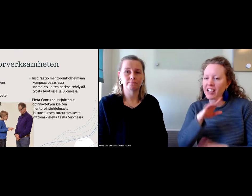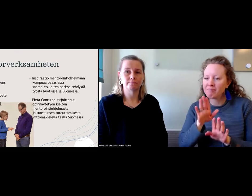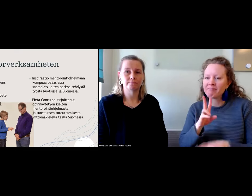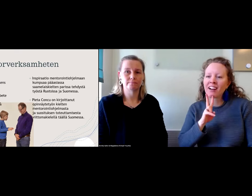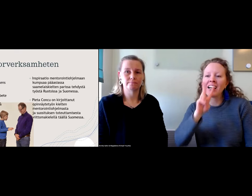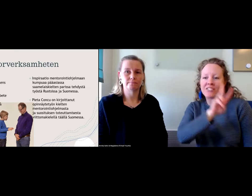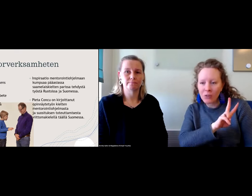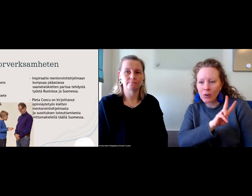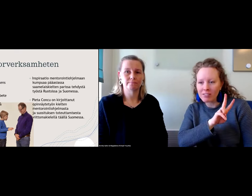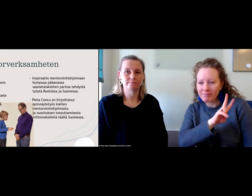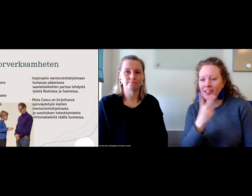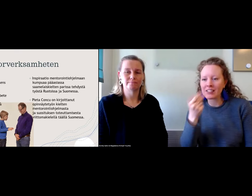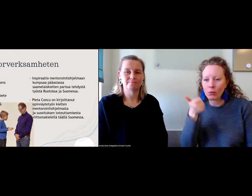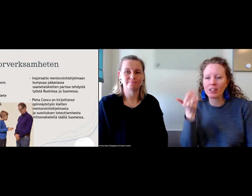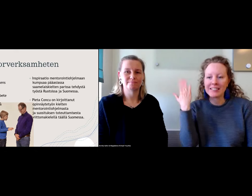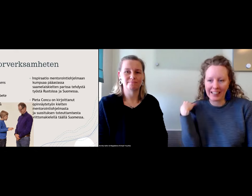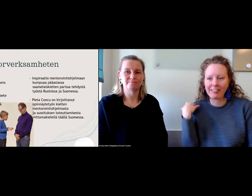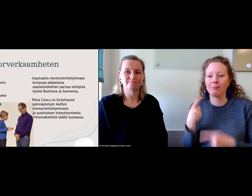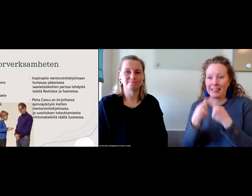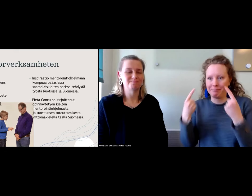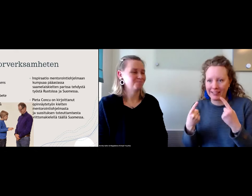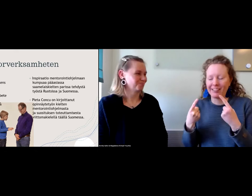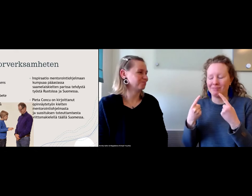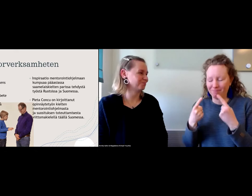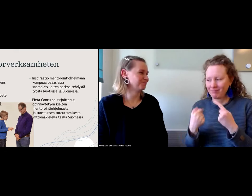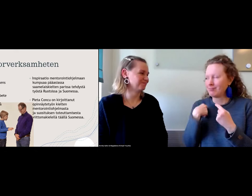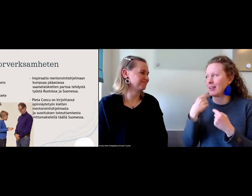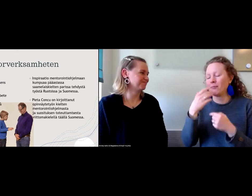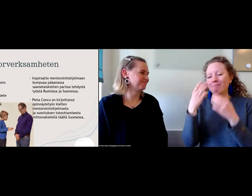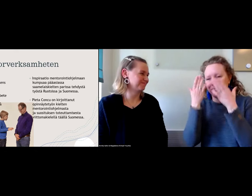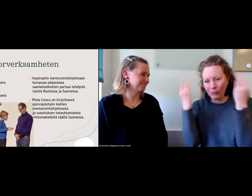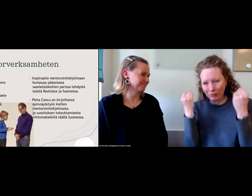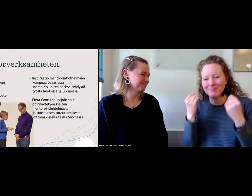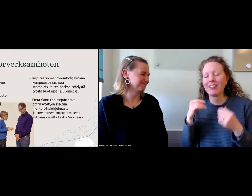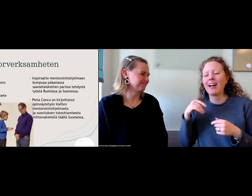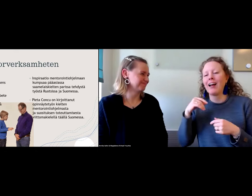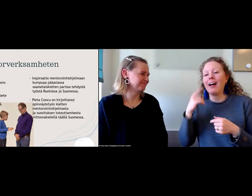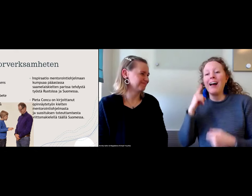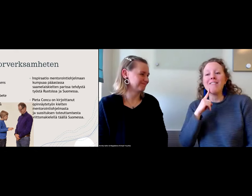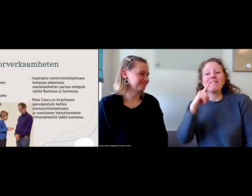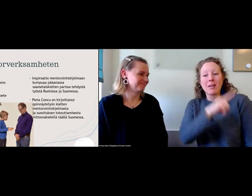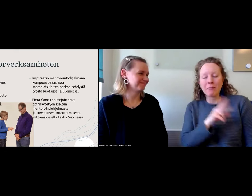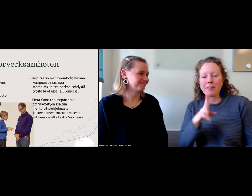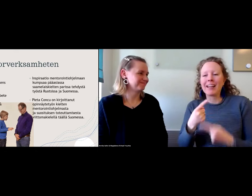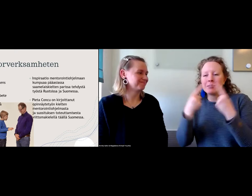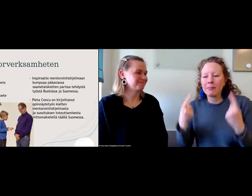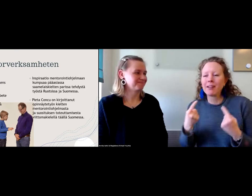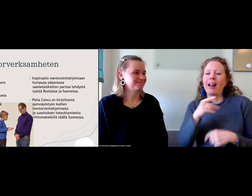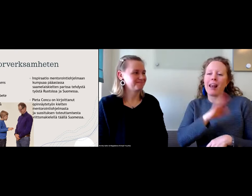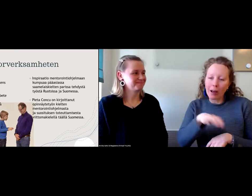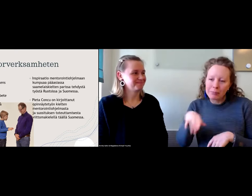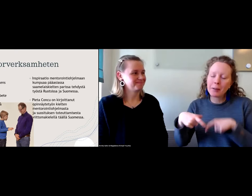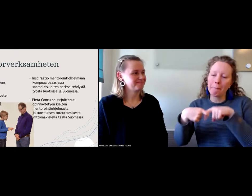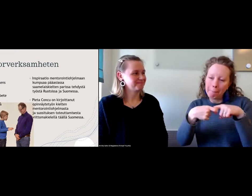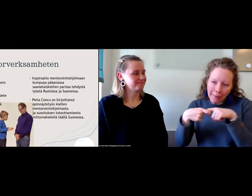Eli, anteeksi muuten, tuli virhe, ajattelin viime vuotta, mutta itse asiassa tämähän lähti liikkeelle jo 2 vuotta sitten.